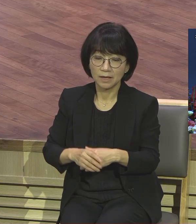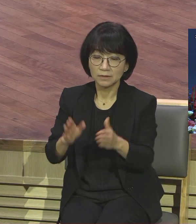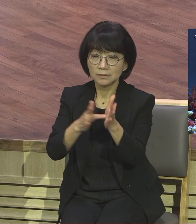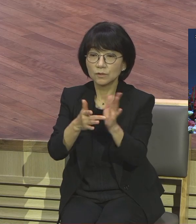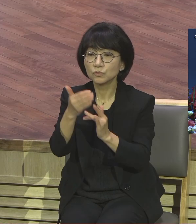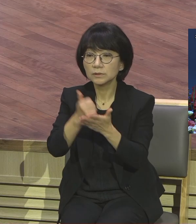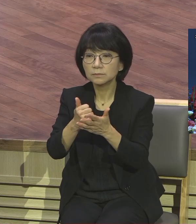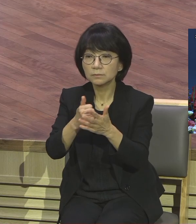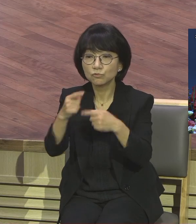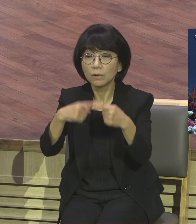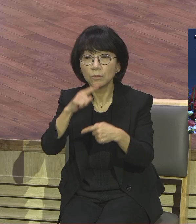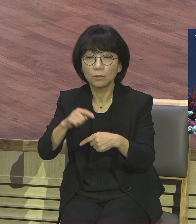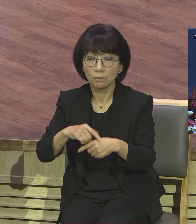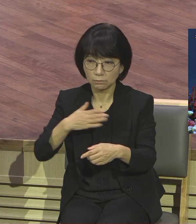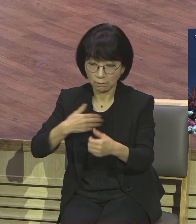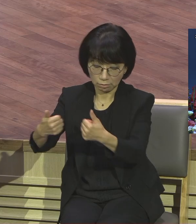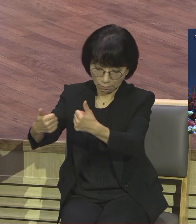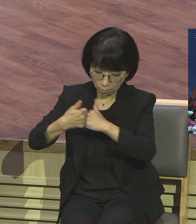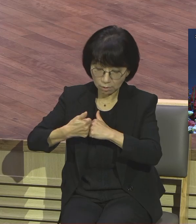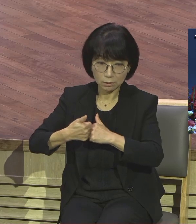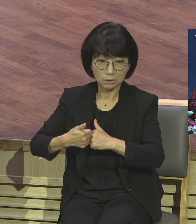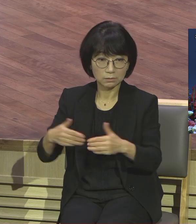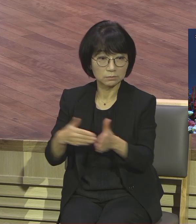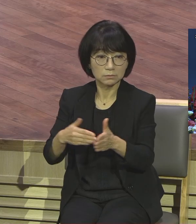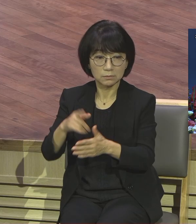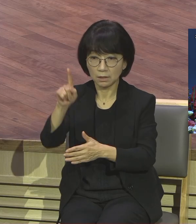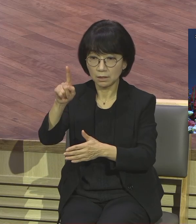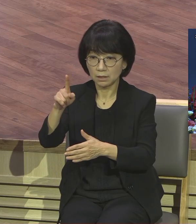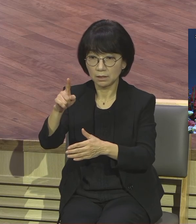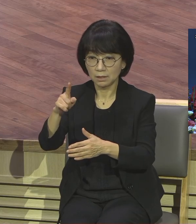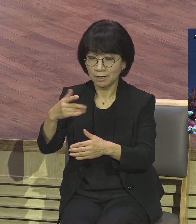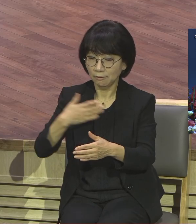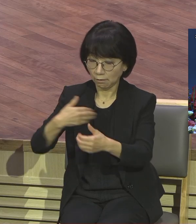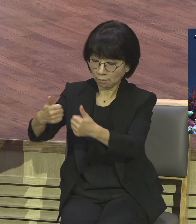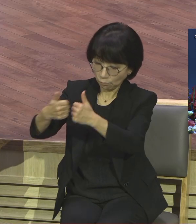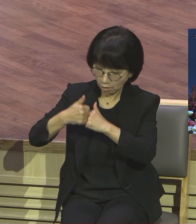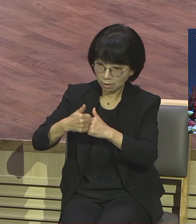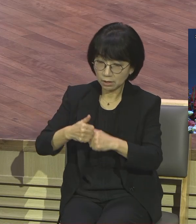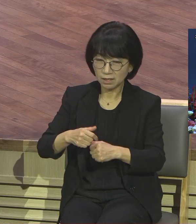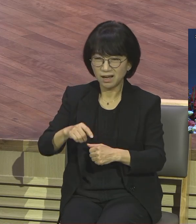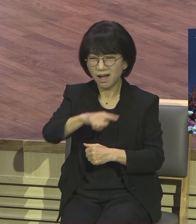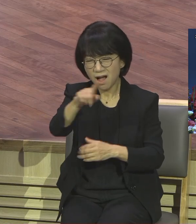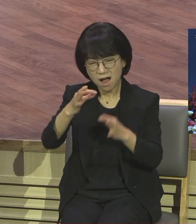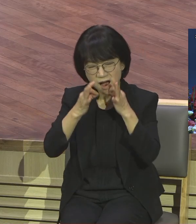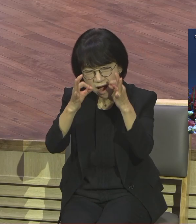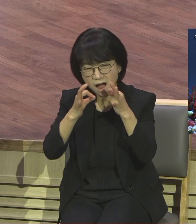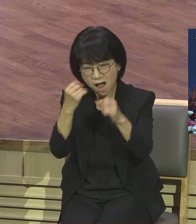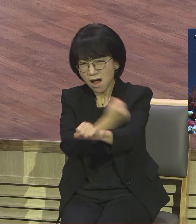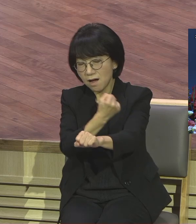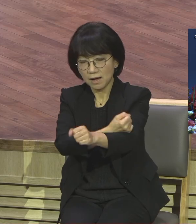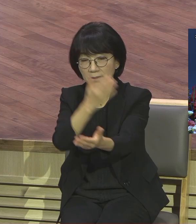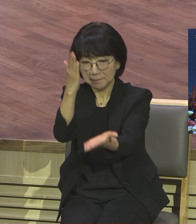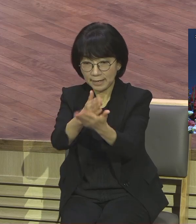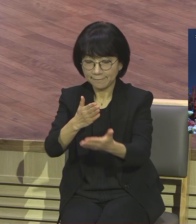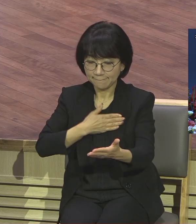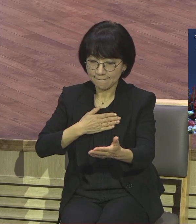그냥. 하나님의 전지전능을 믿으지. 내가 전지전능하려는 게 힘들잖아요. 교회라는 게.